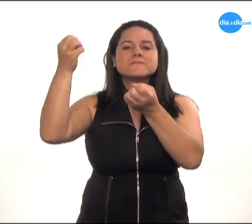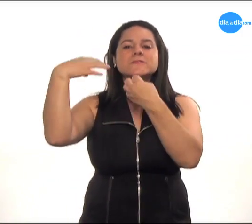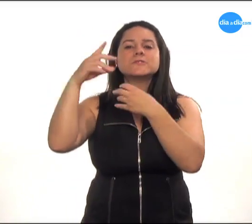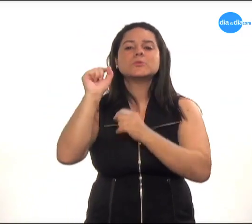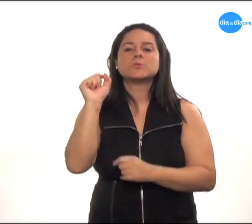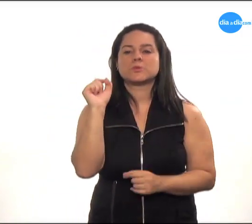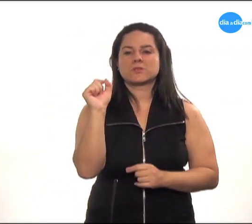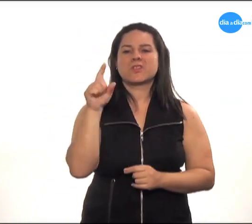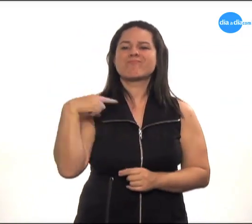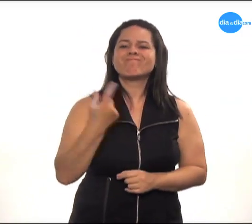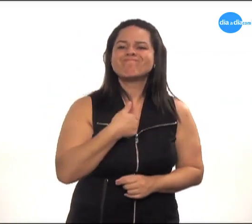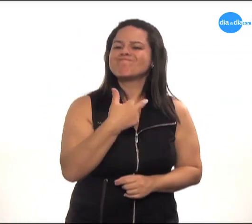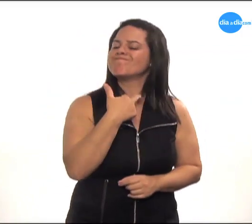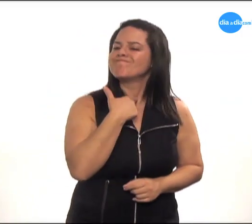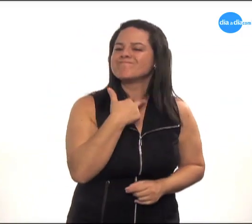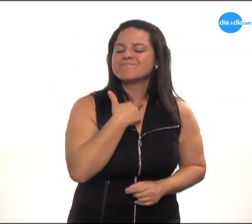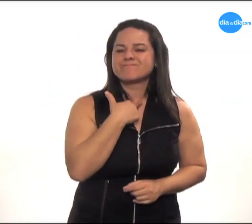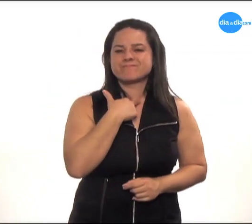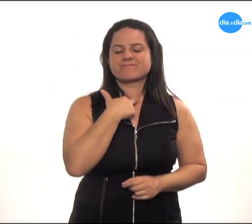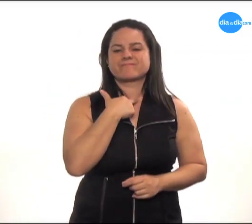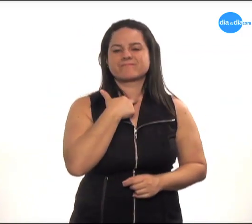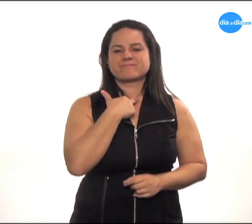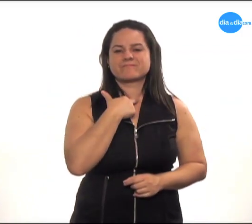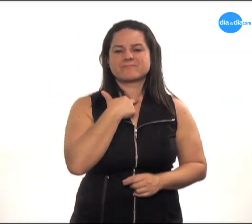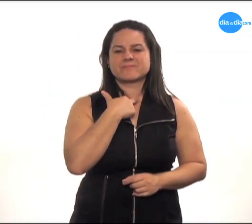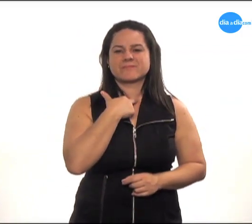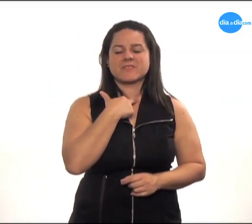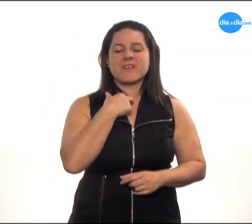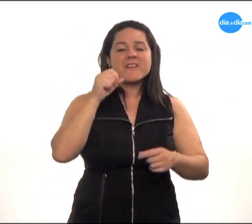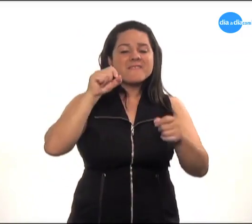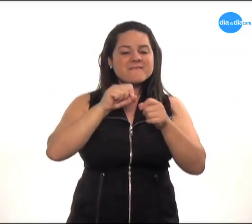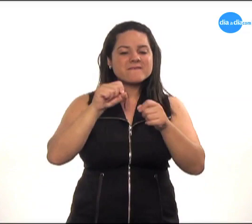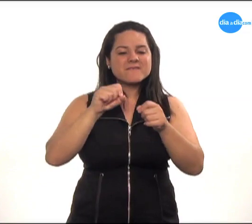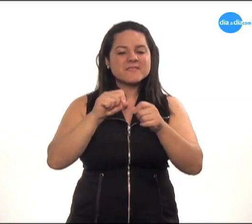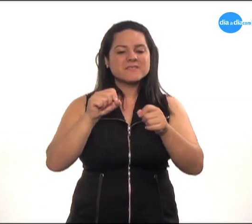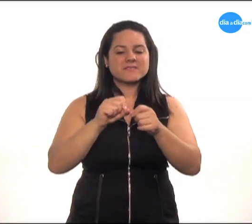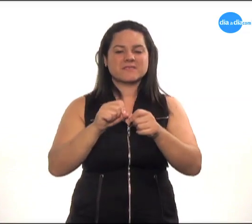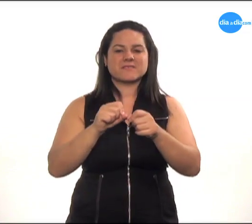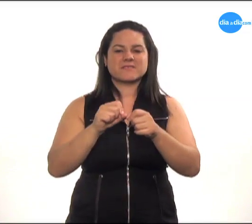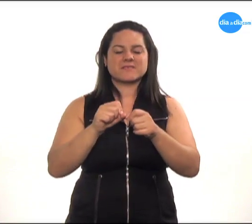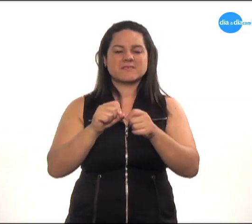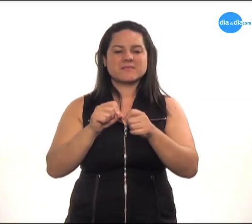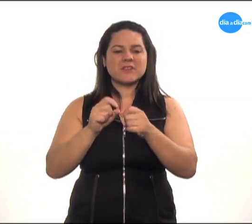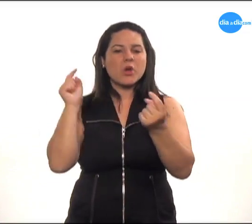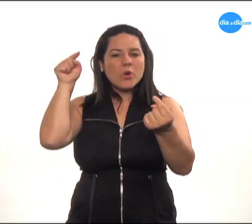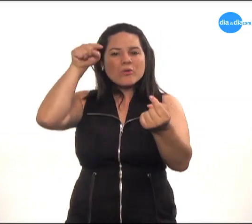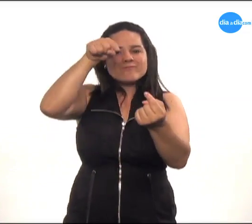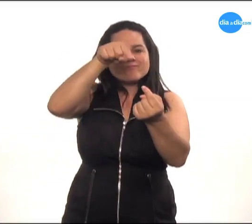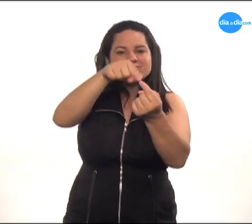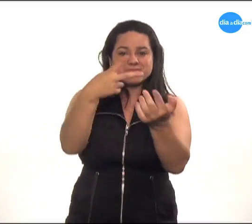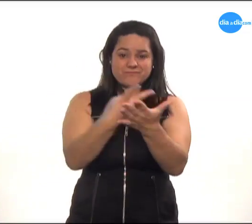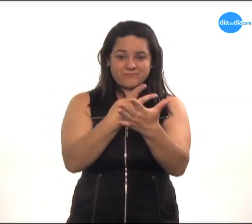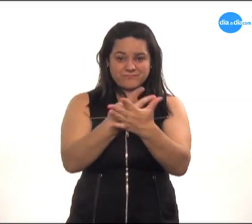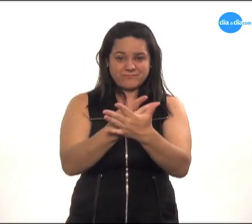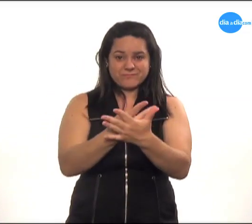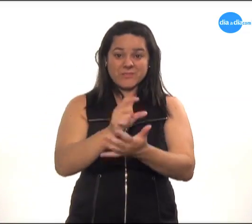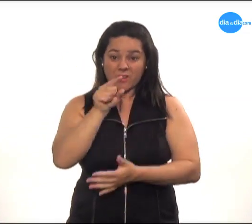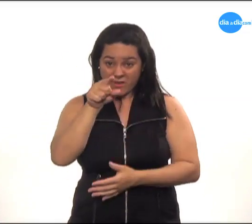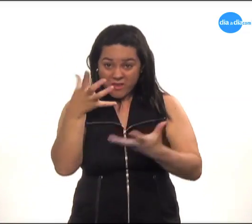O que a Bíblia está ensinando é que não dá para a gente pular ou queimar etapas na nossa vida. Você quer servir